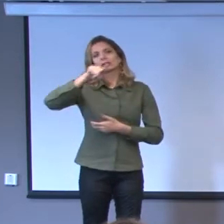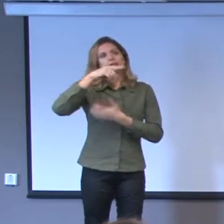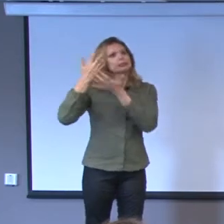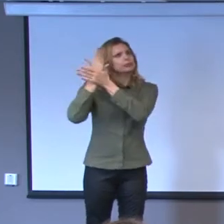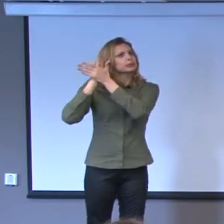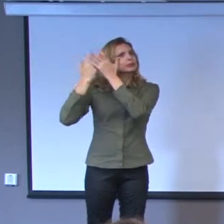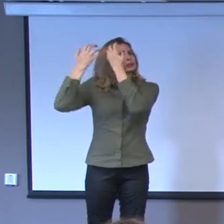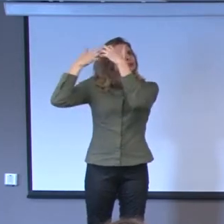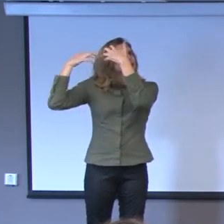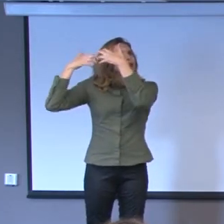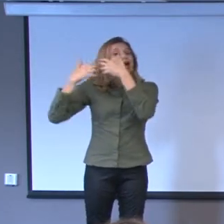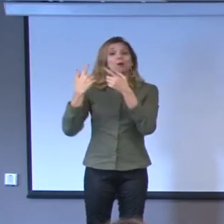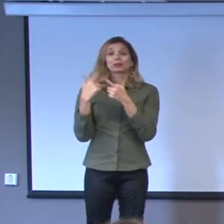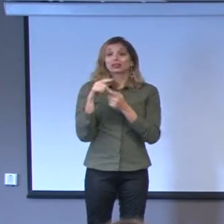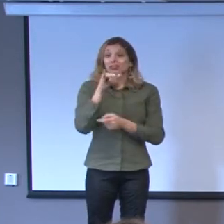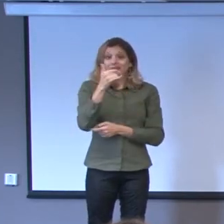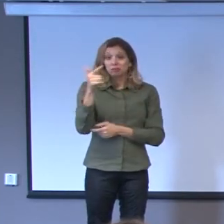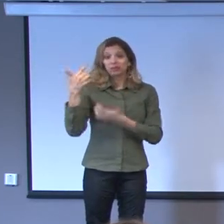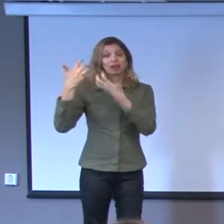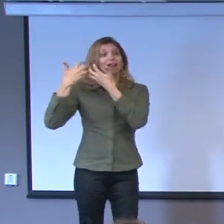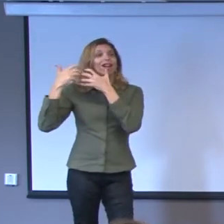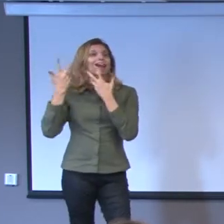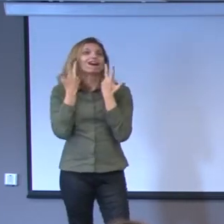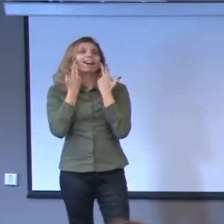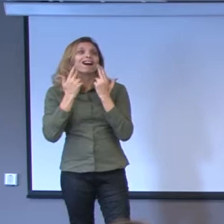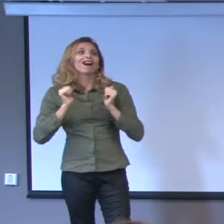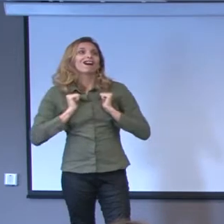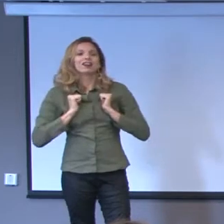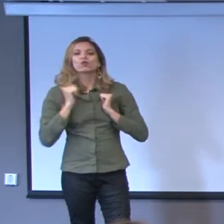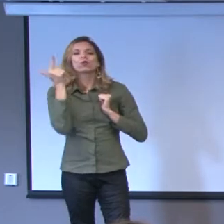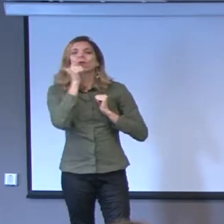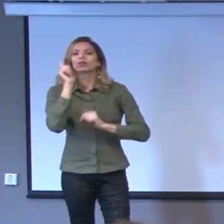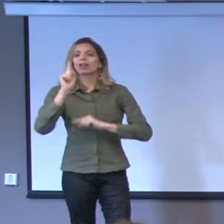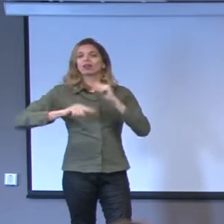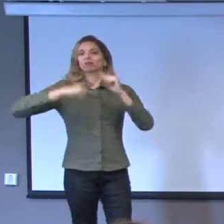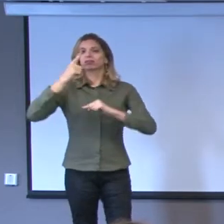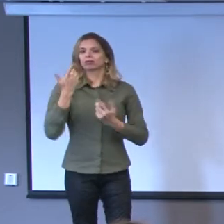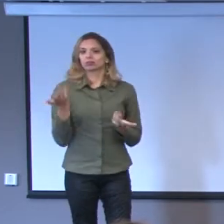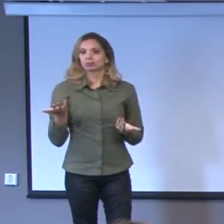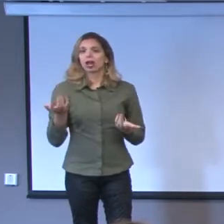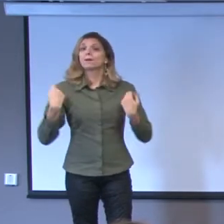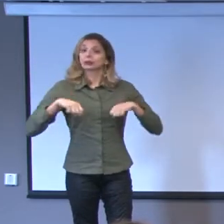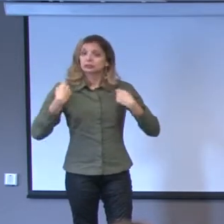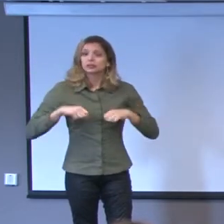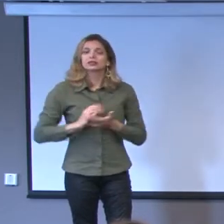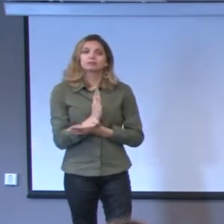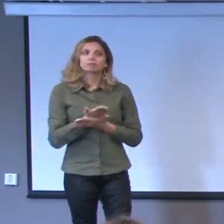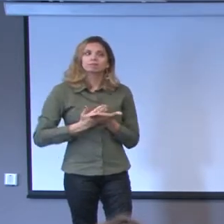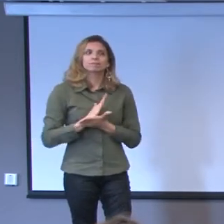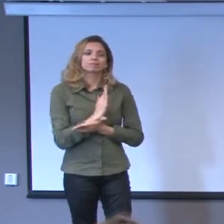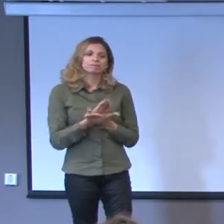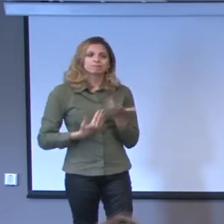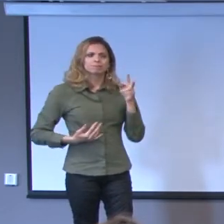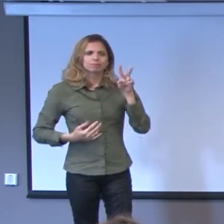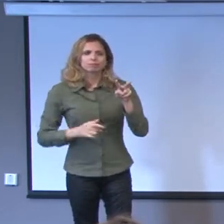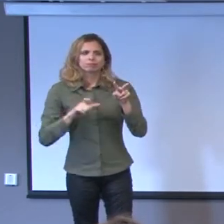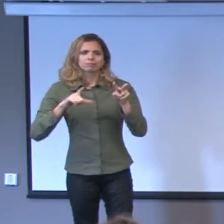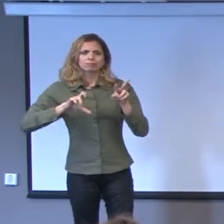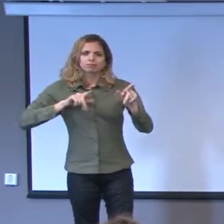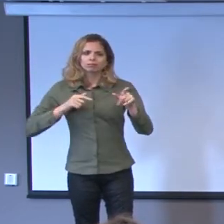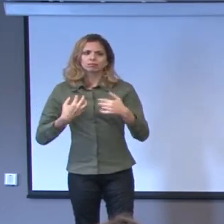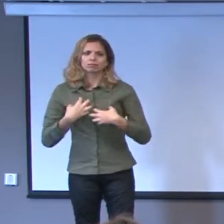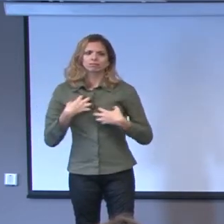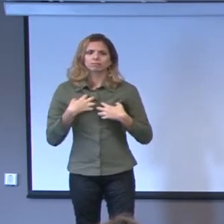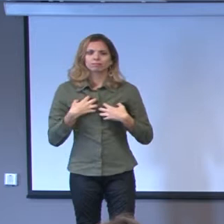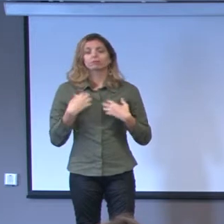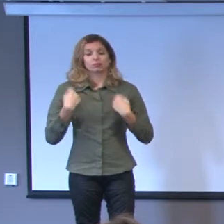Porque sem a gente ter esse incômodo, a gente não vai evoluir. A gente precisa se incomodar, sim, com a realidade do outro.